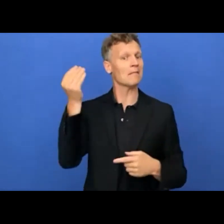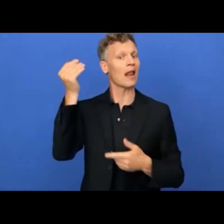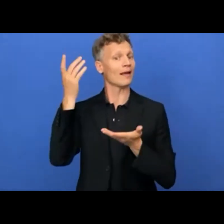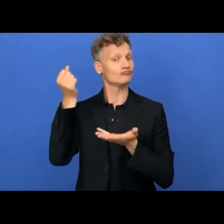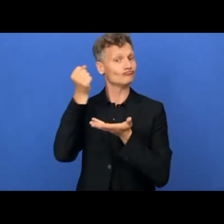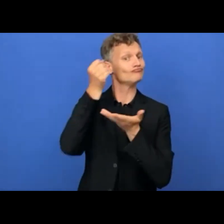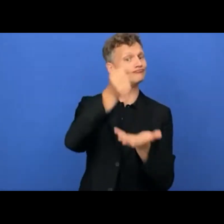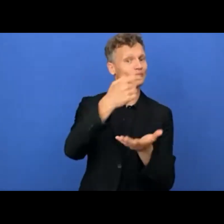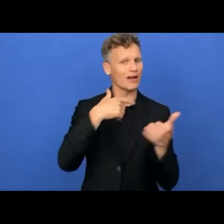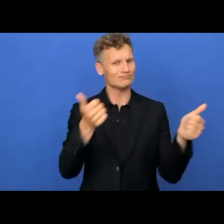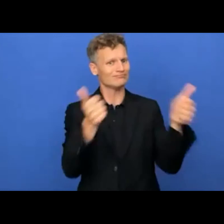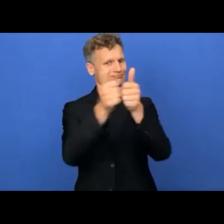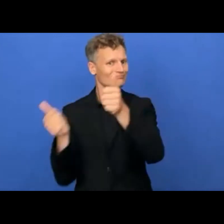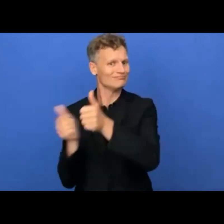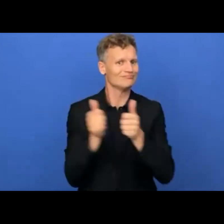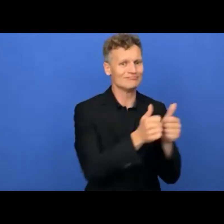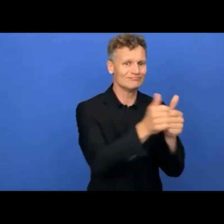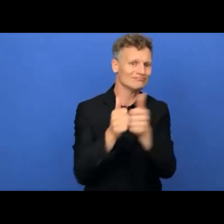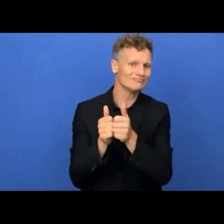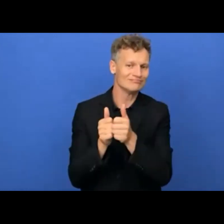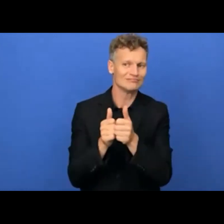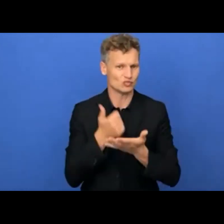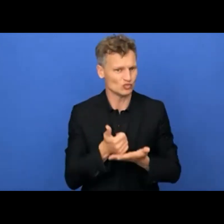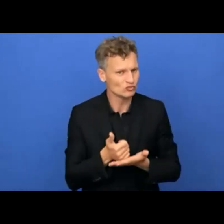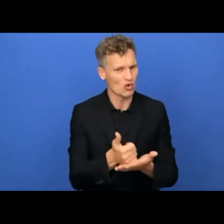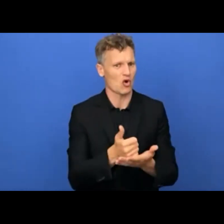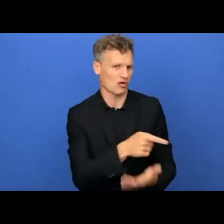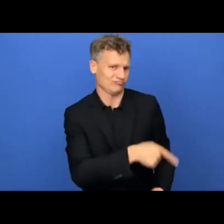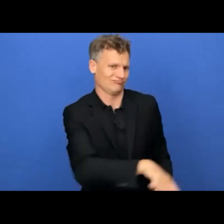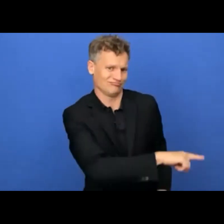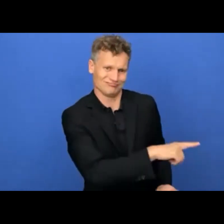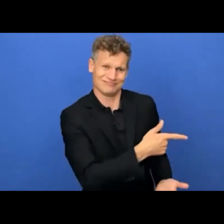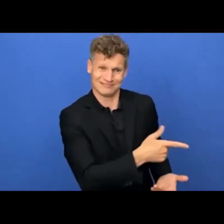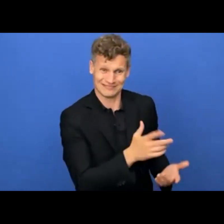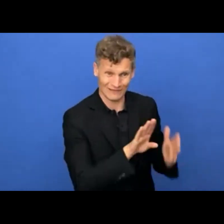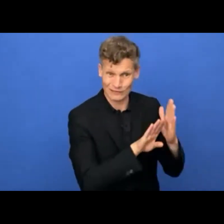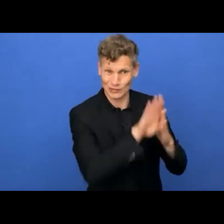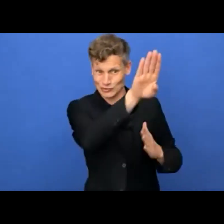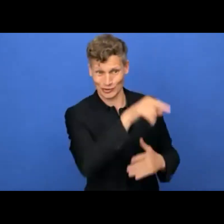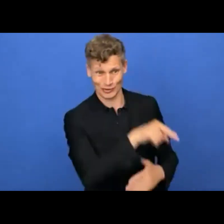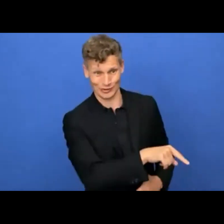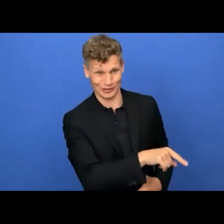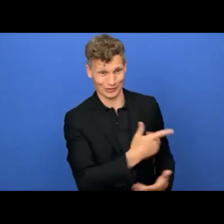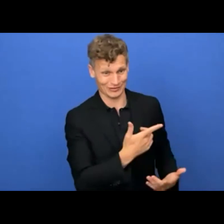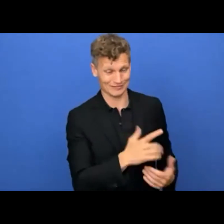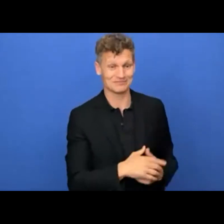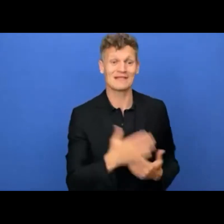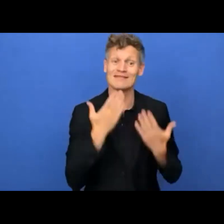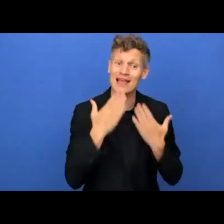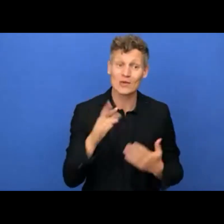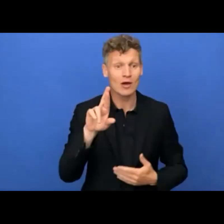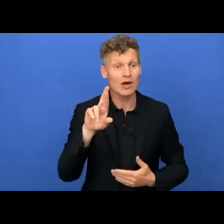que chacun s'aide et aide les autres en même temps et s'accompagne mutuellement pour nous